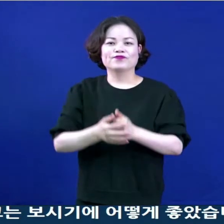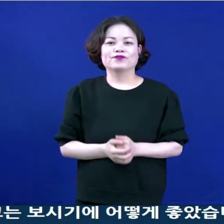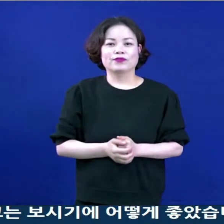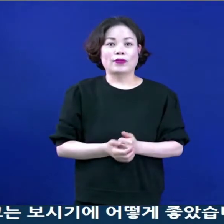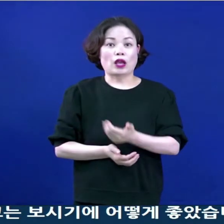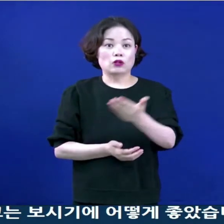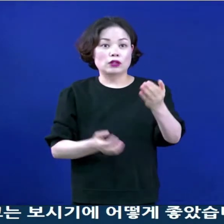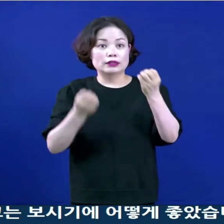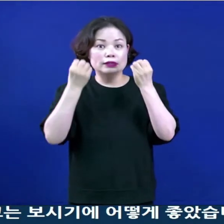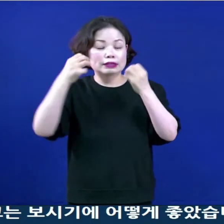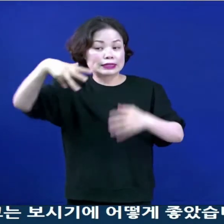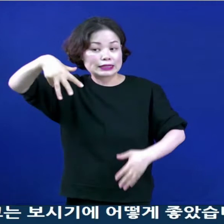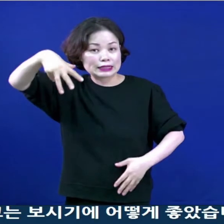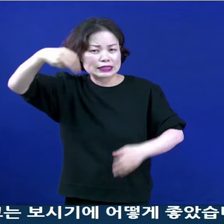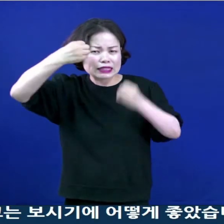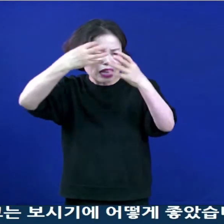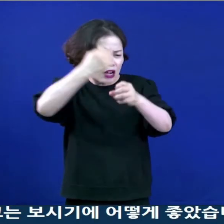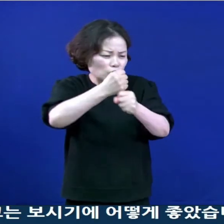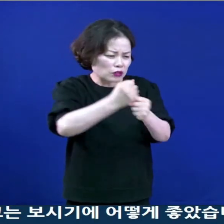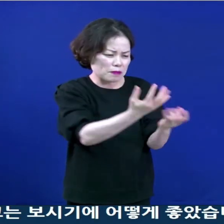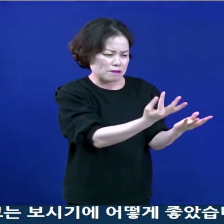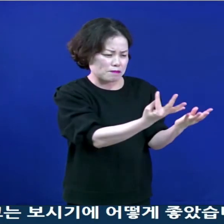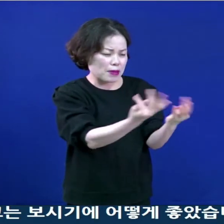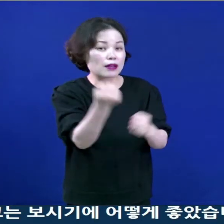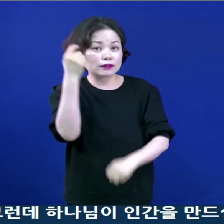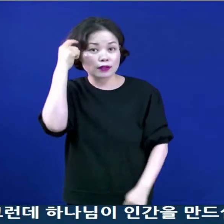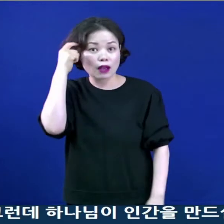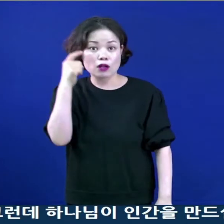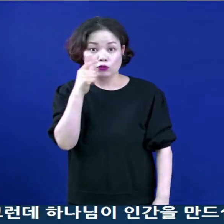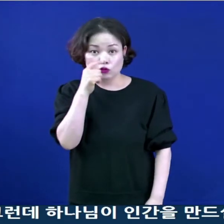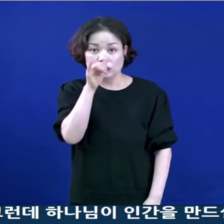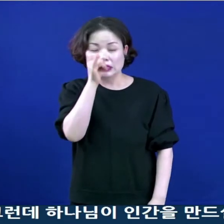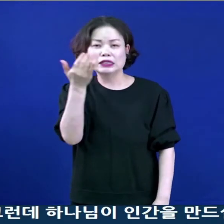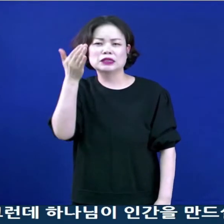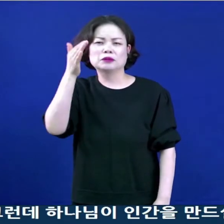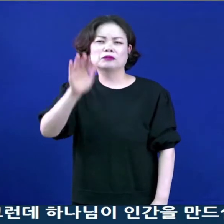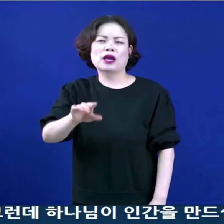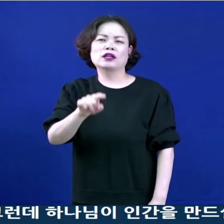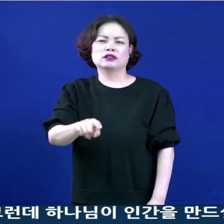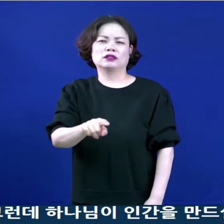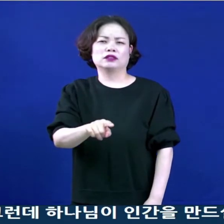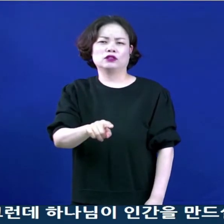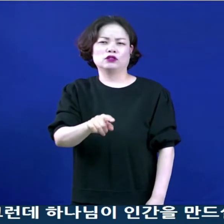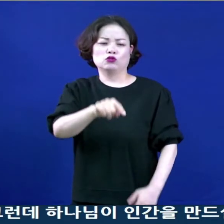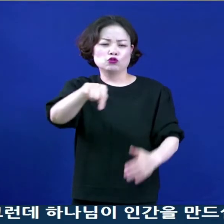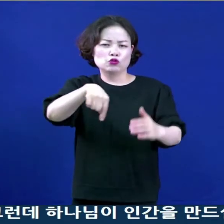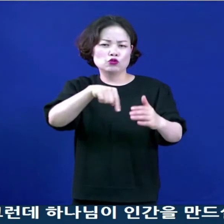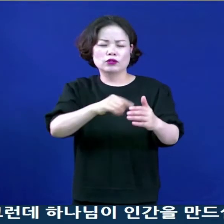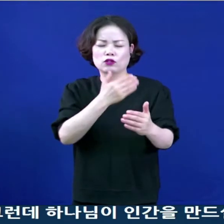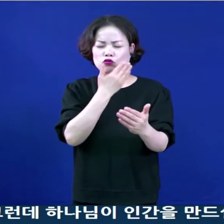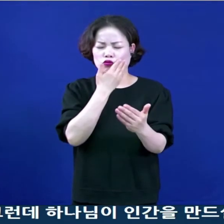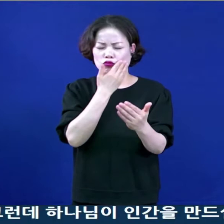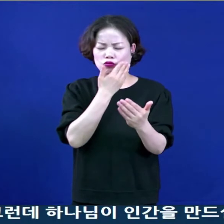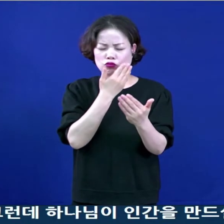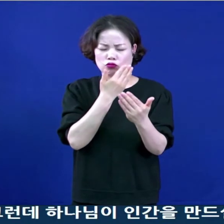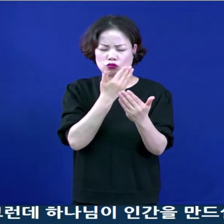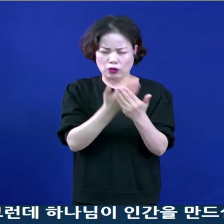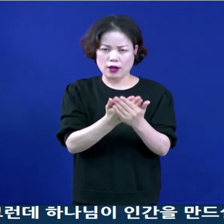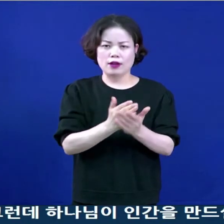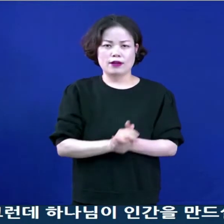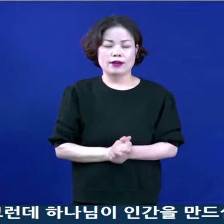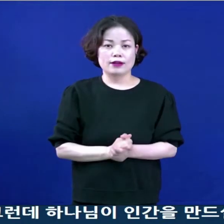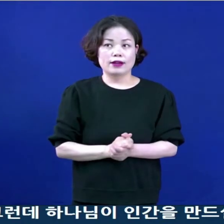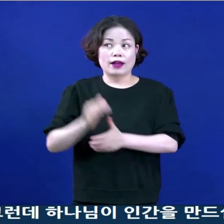여러분 창조를 생각하실 때 많은 것들을 생각하실 수 있습니다. 그런데 이게 그 중에서도 핵심이 되어 있어야